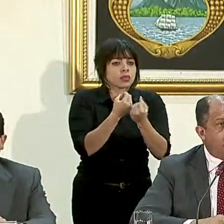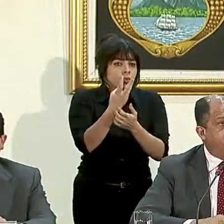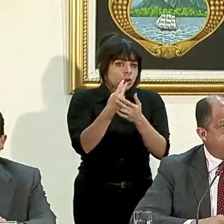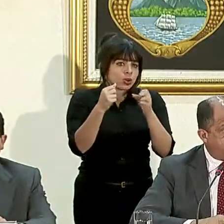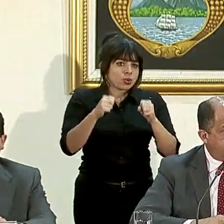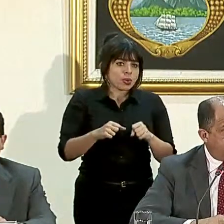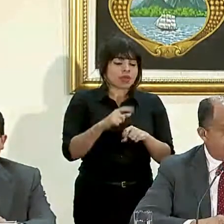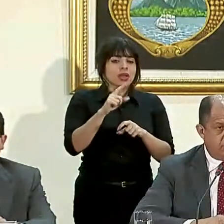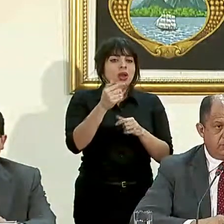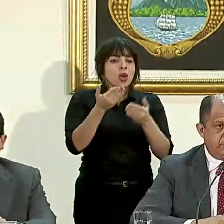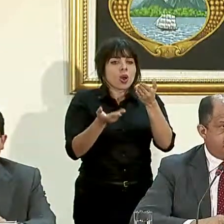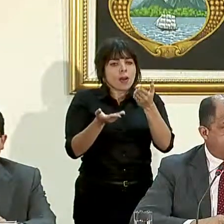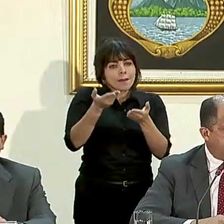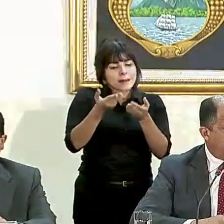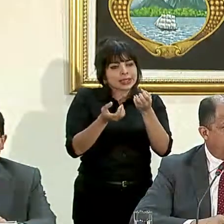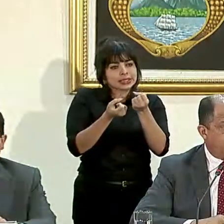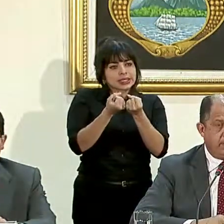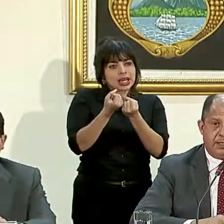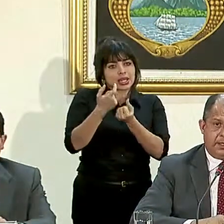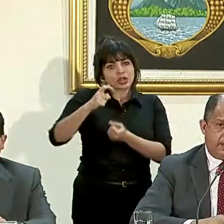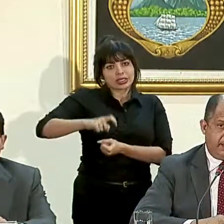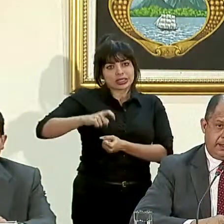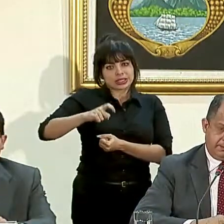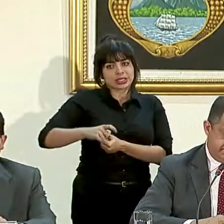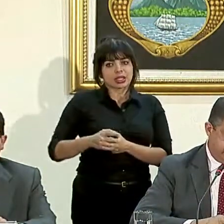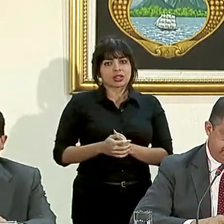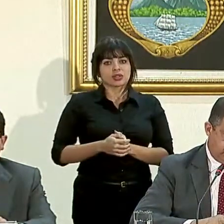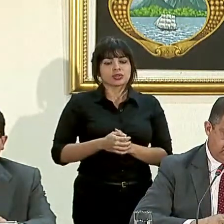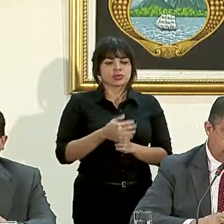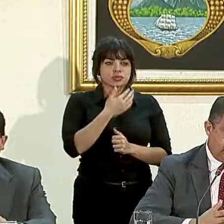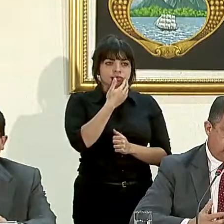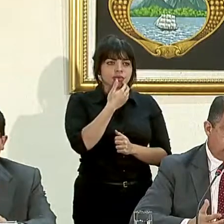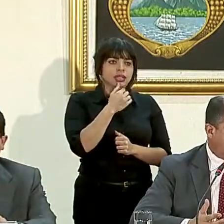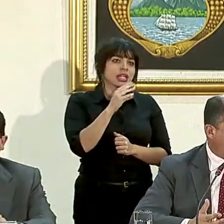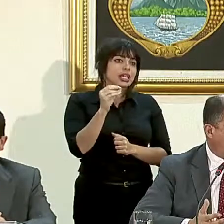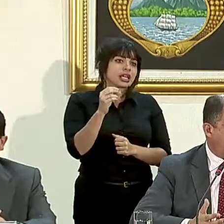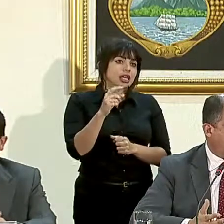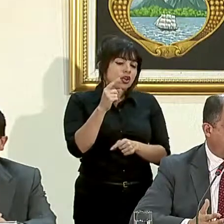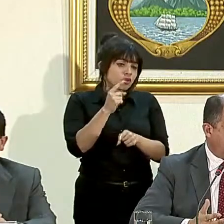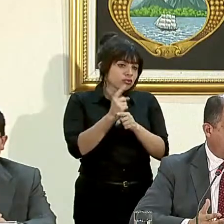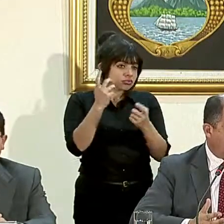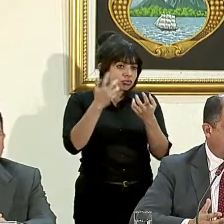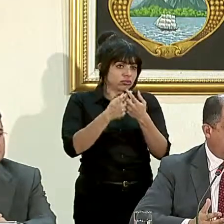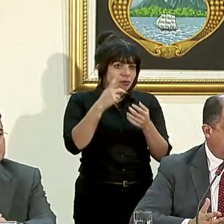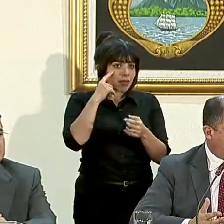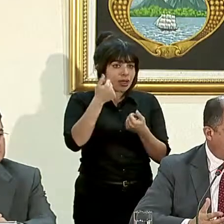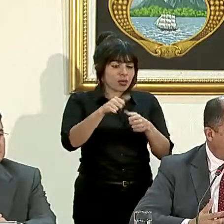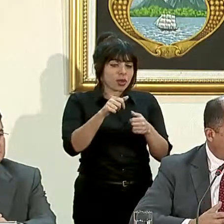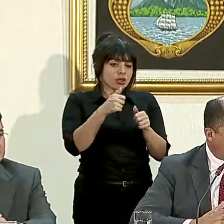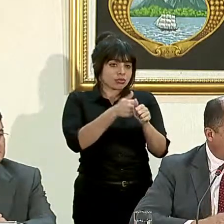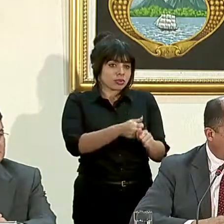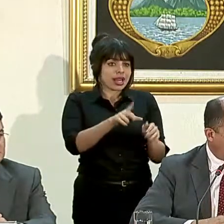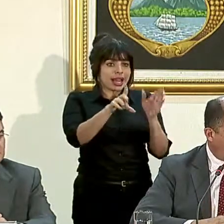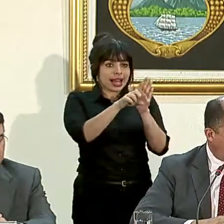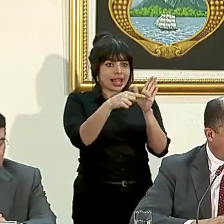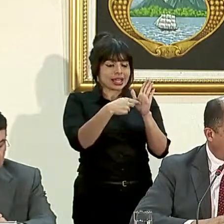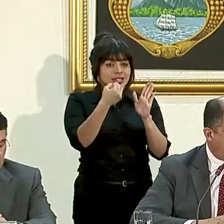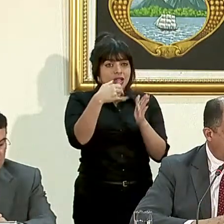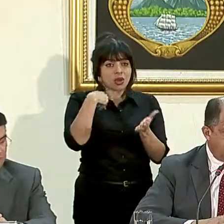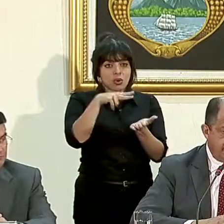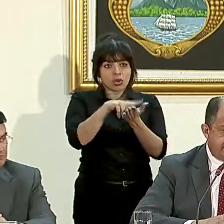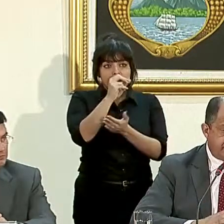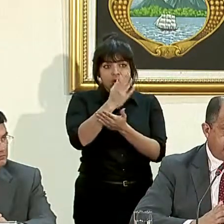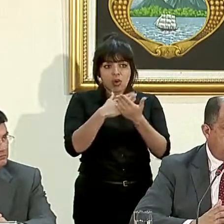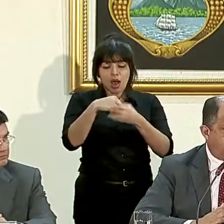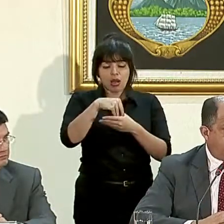de compensar en lo necesario y lo que corresponda de acuerdo a la ley, si hubiera contratos de por medio,